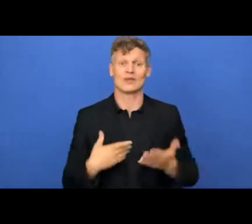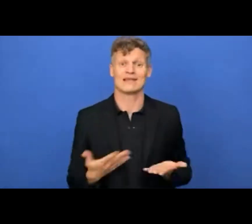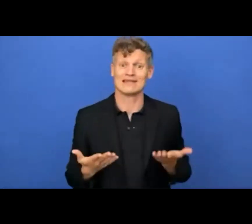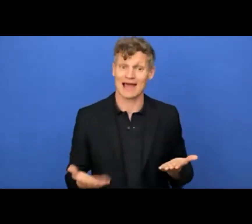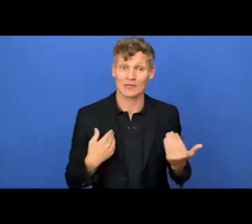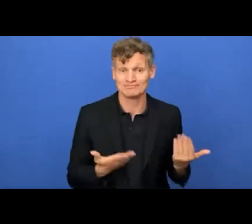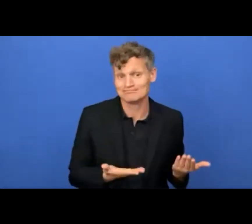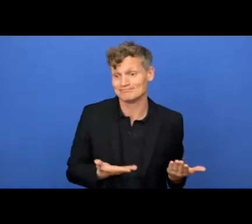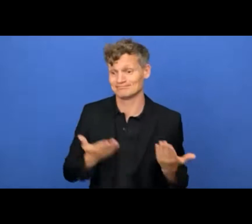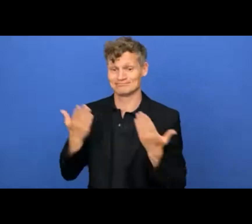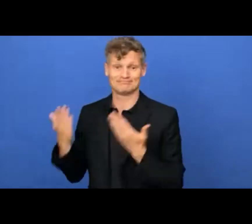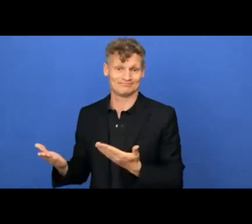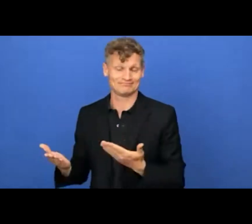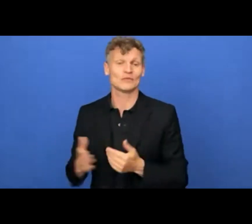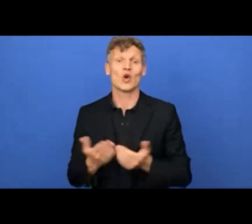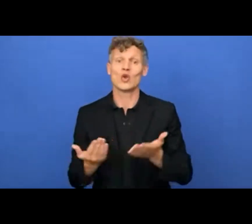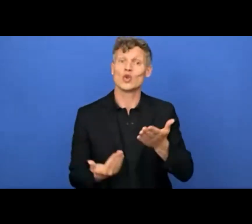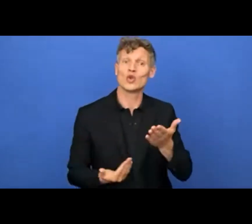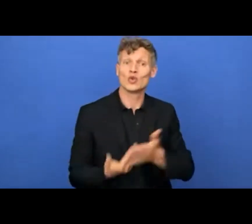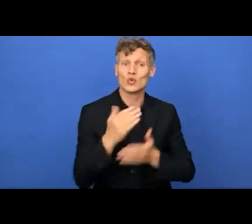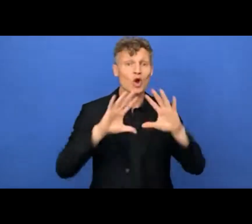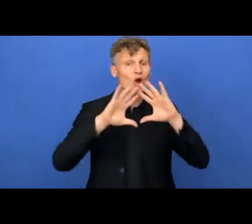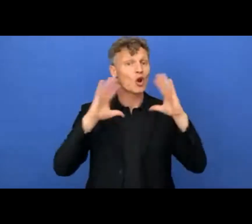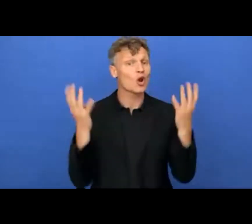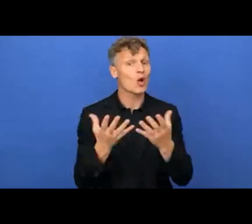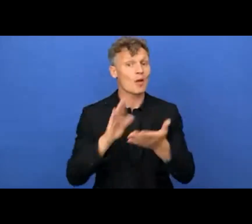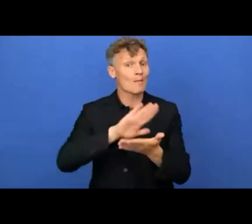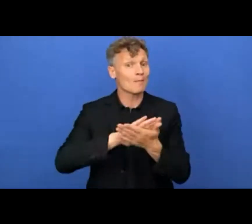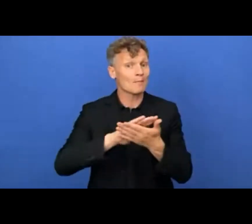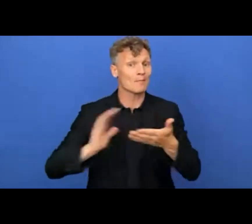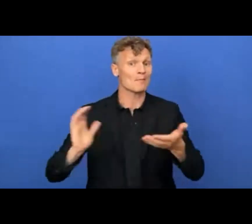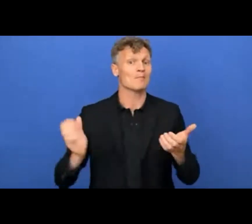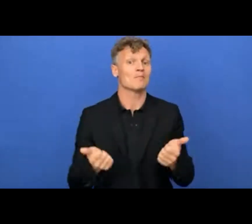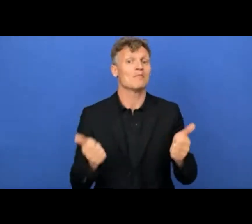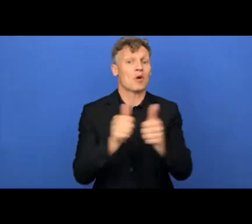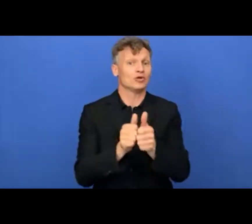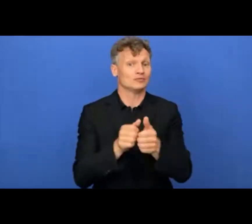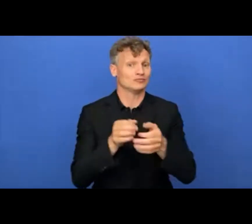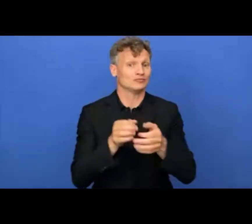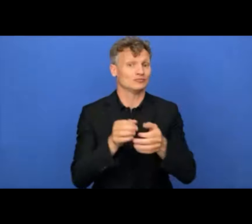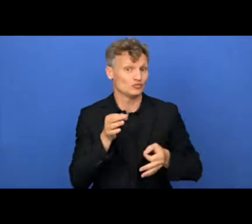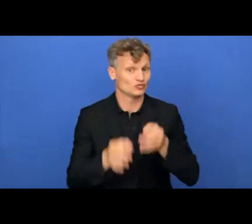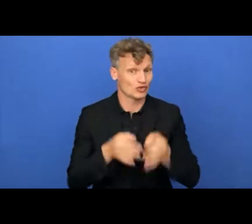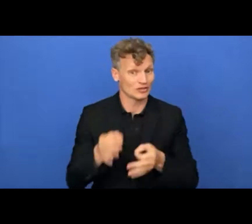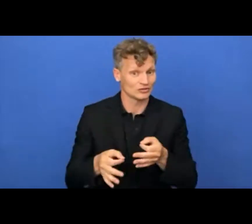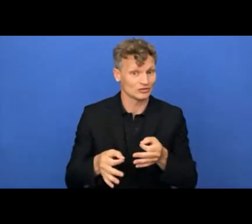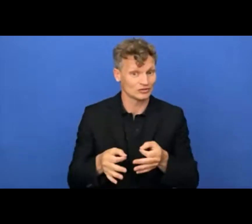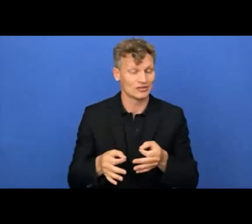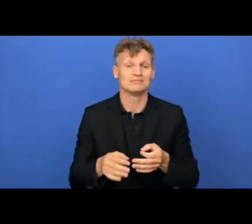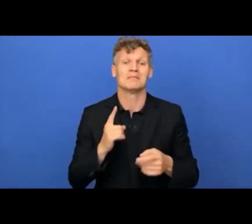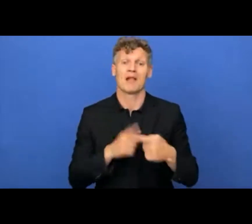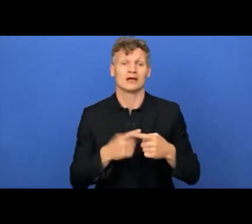vraiment la grande joie de donner maintenant la parole à un grand champion de la cause de ces questions